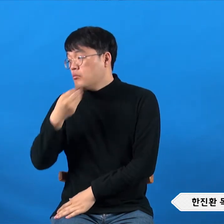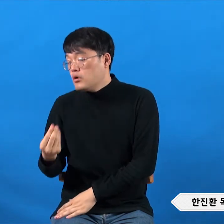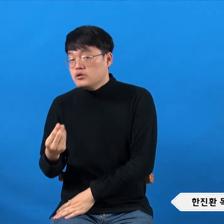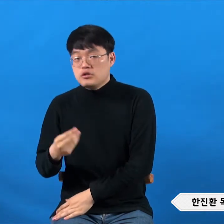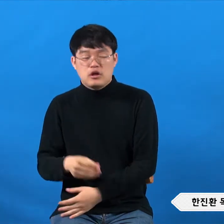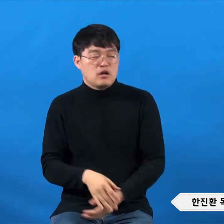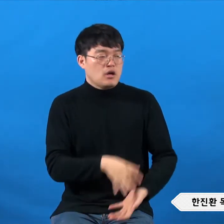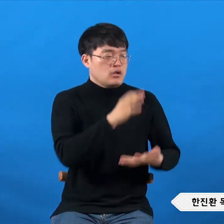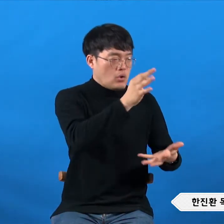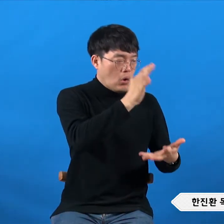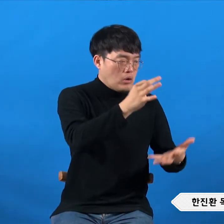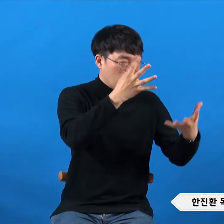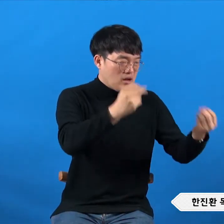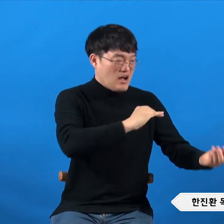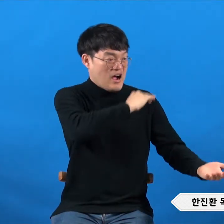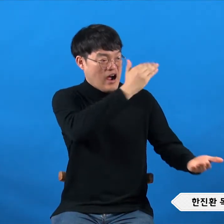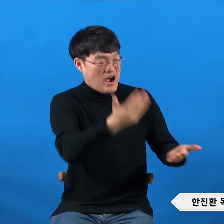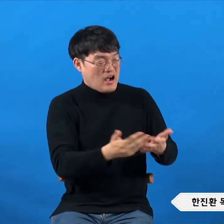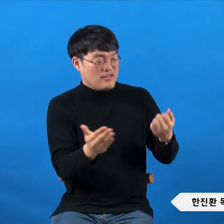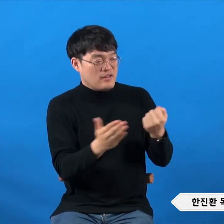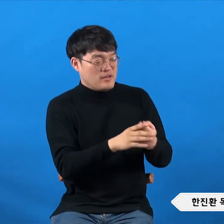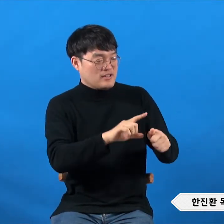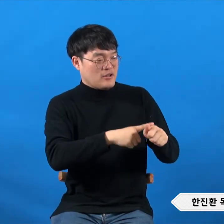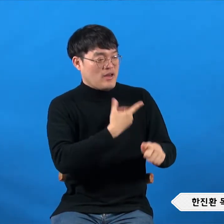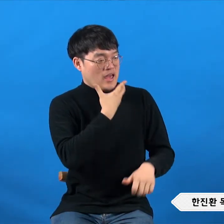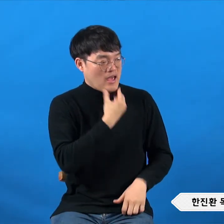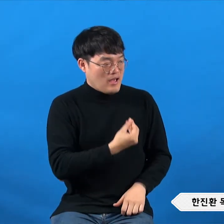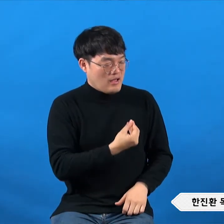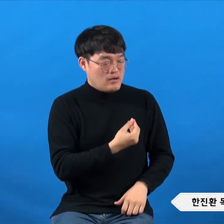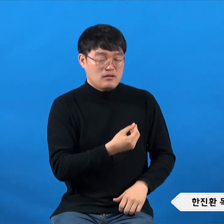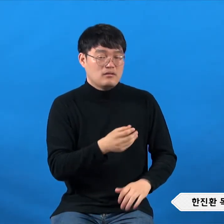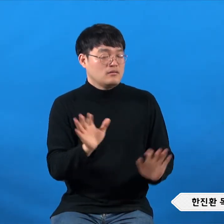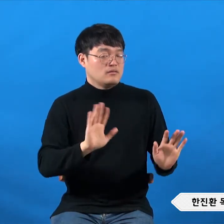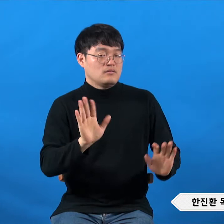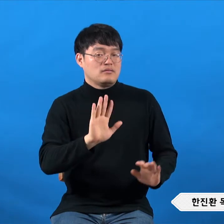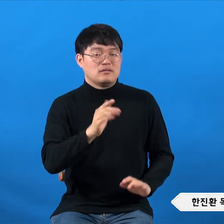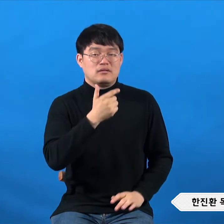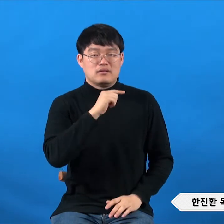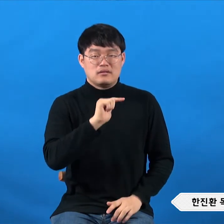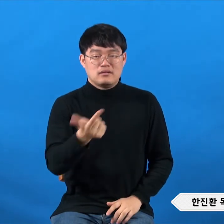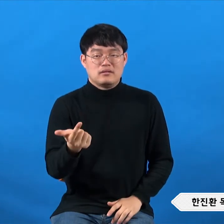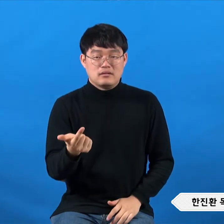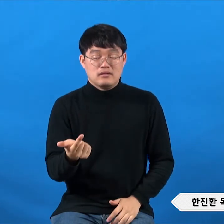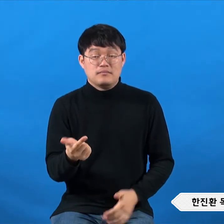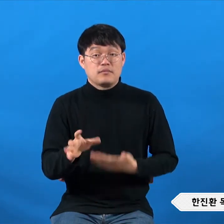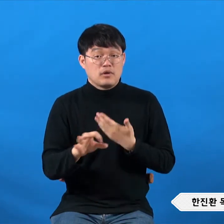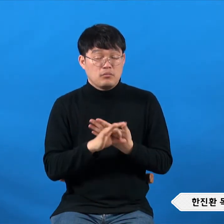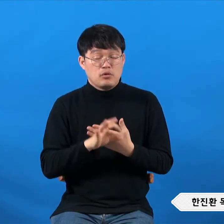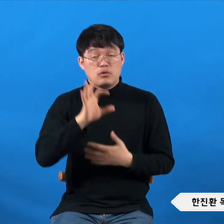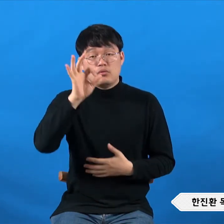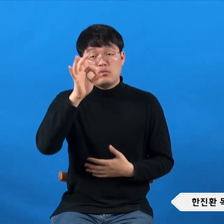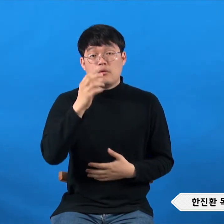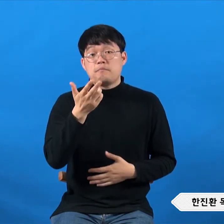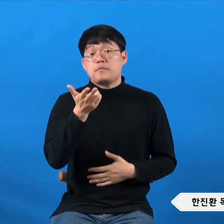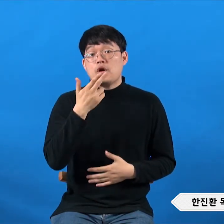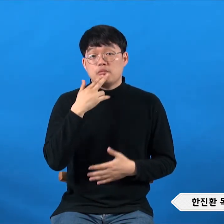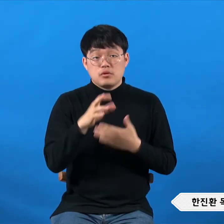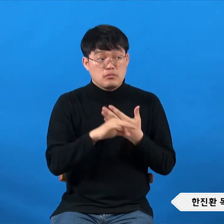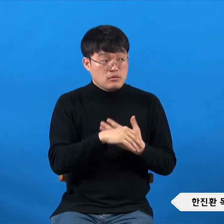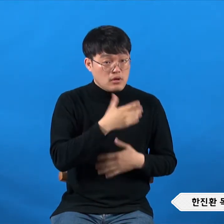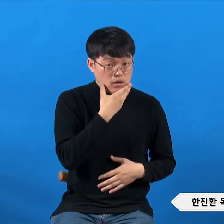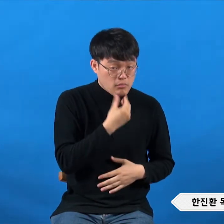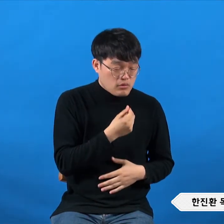행복한 것이지 돈 많다고 자동적으로 행복해지는 것은 아닙니다. 그러면 돈이